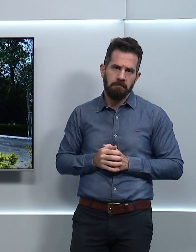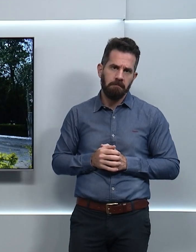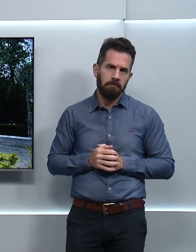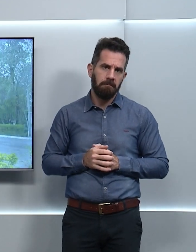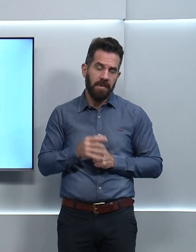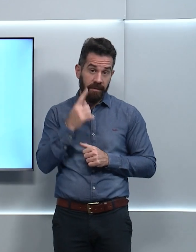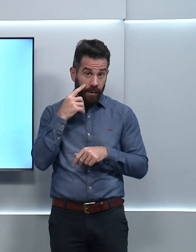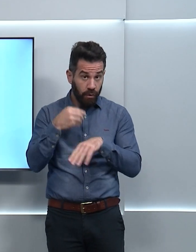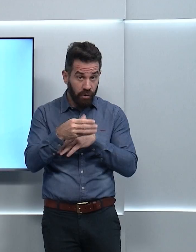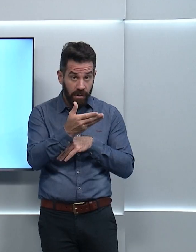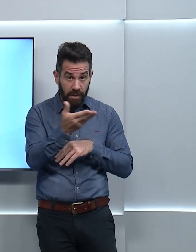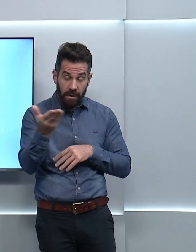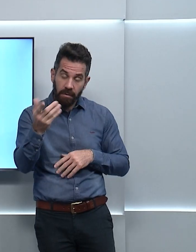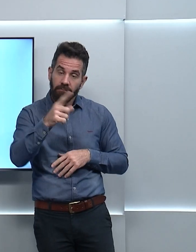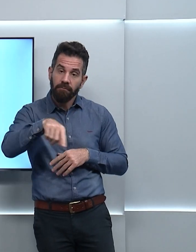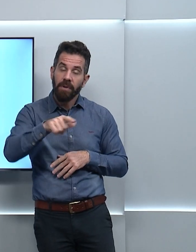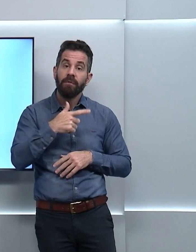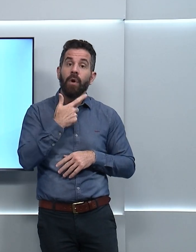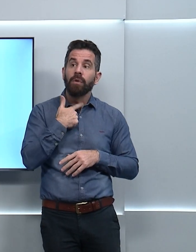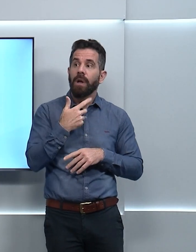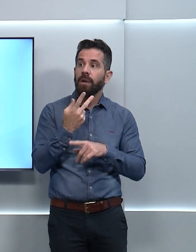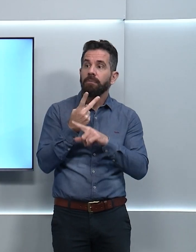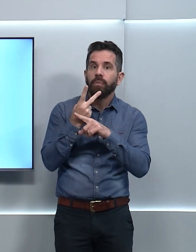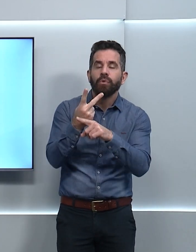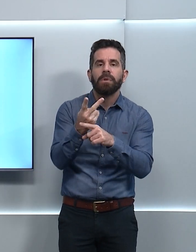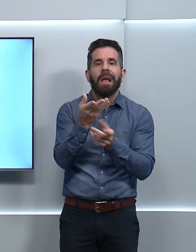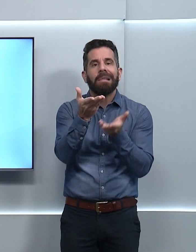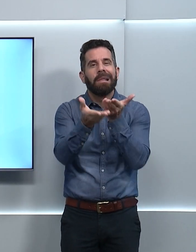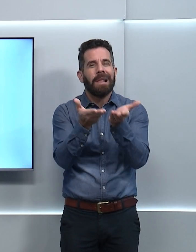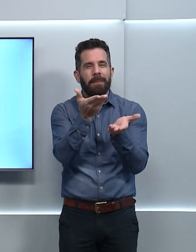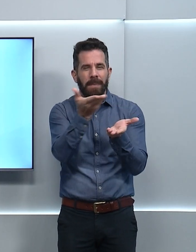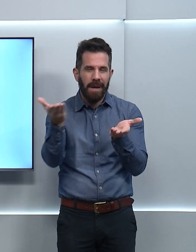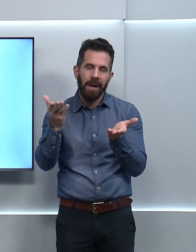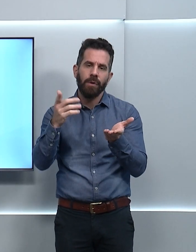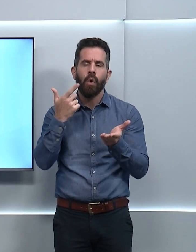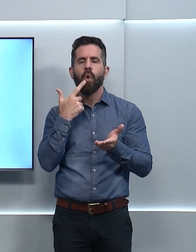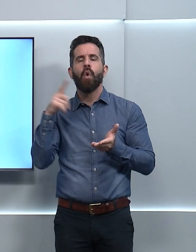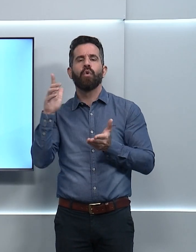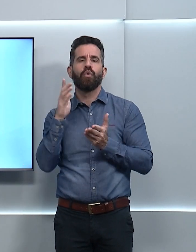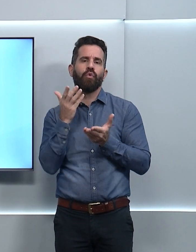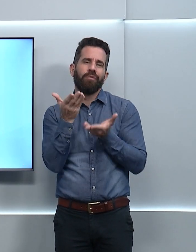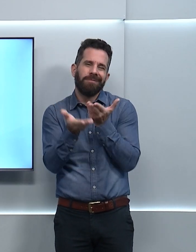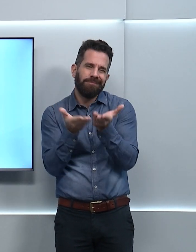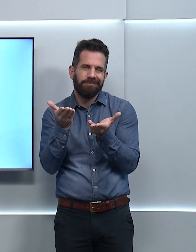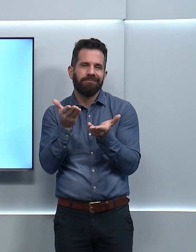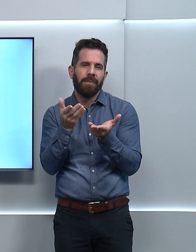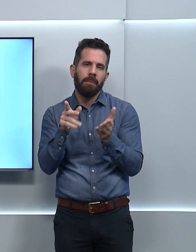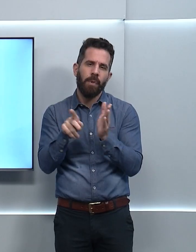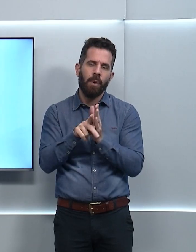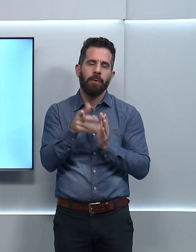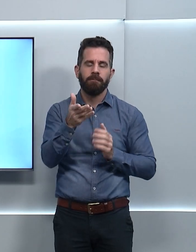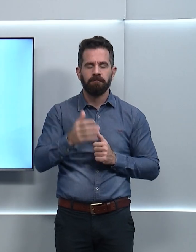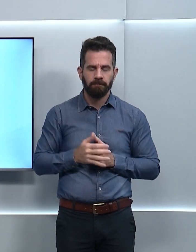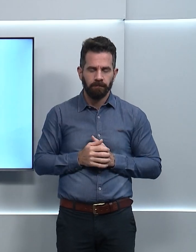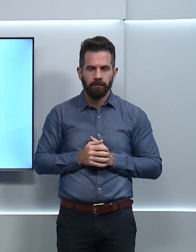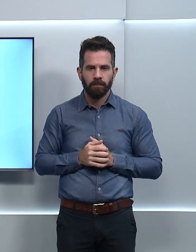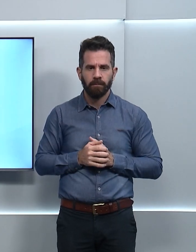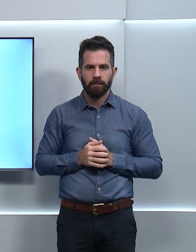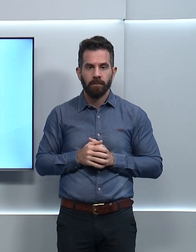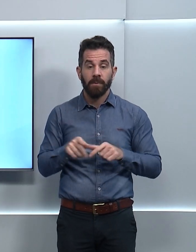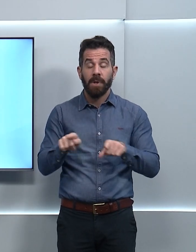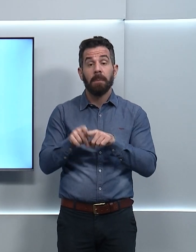Fica aí a dica então, para quem quer buscar o tratamento com essas terapias integrativas. E uma dica